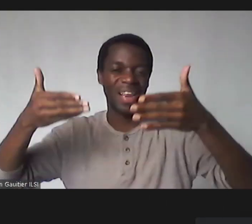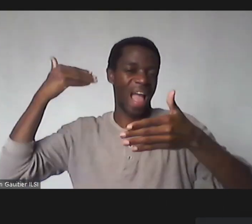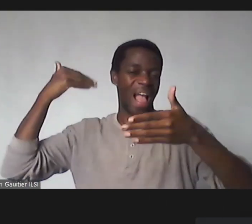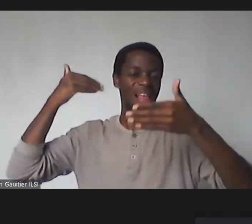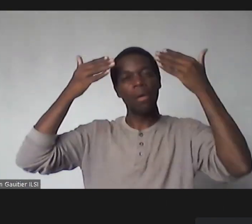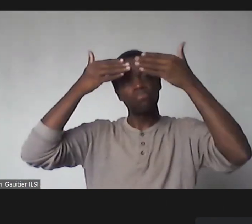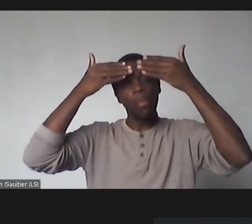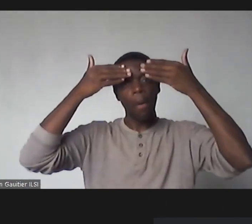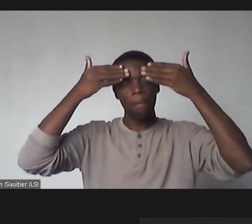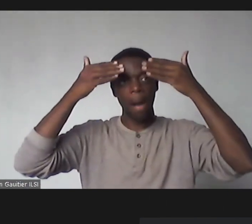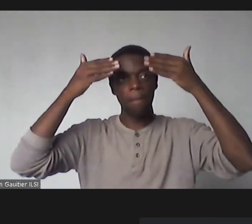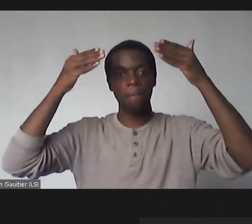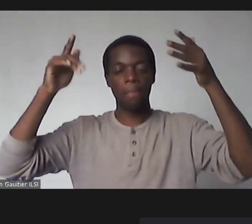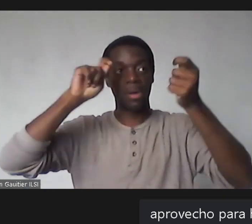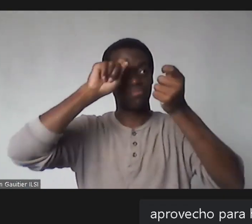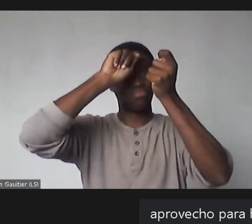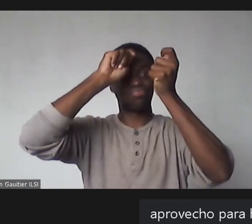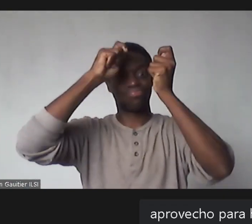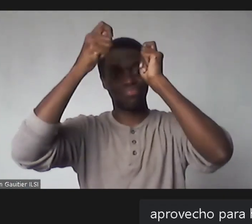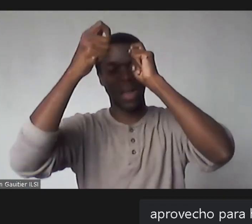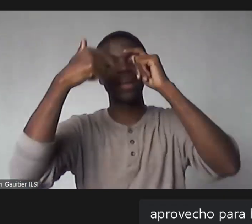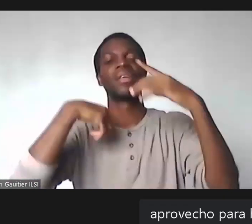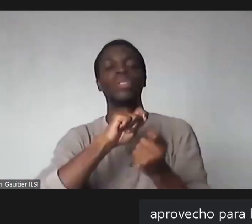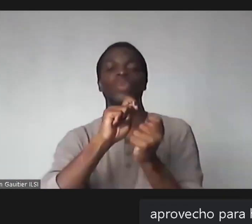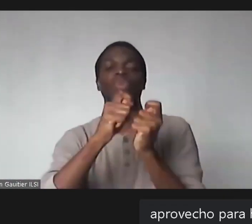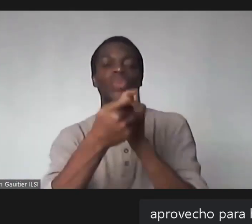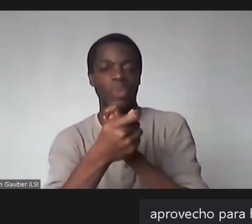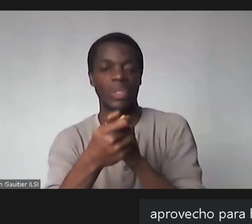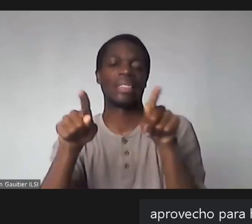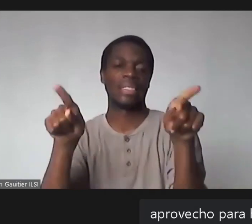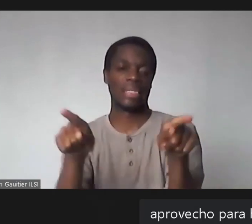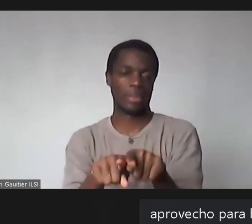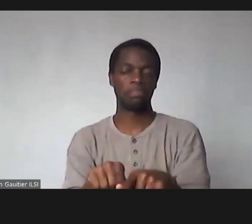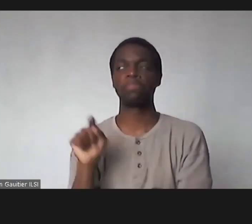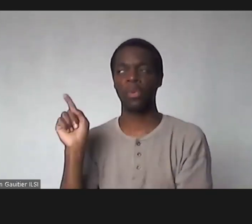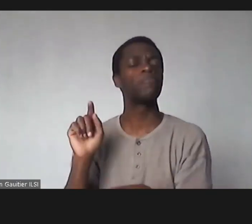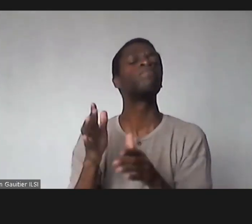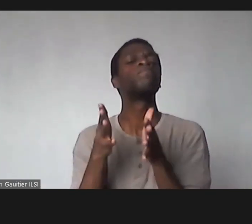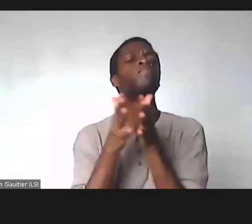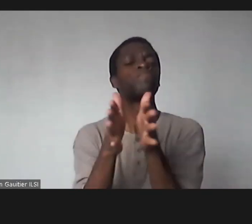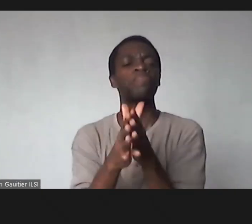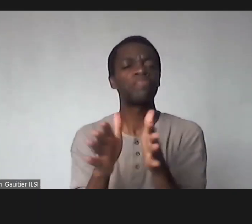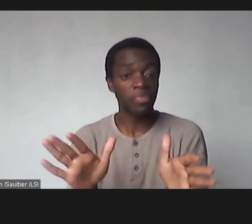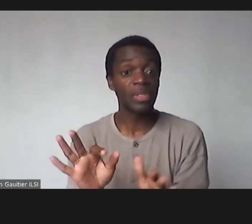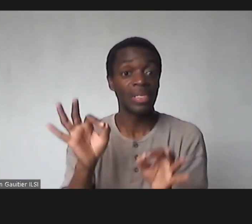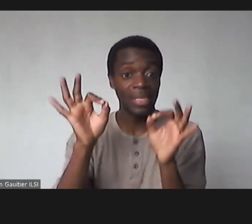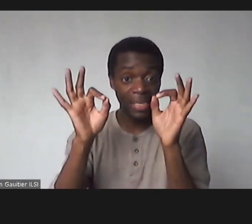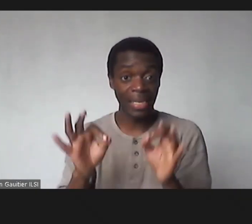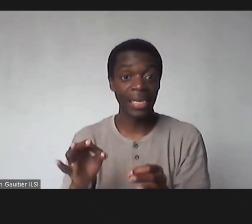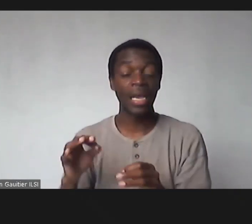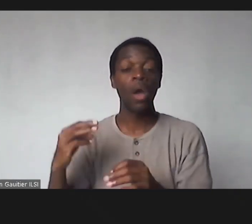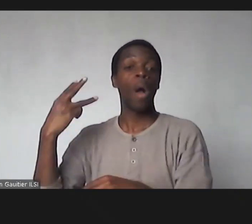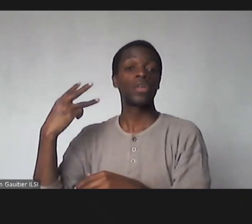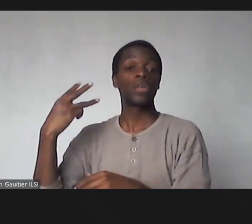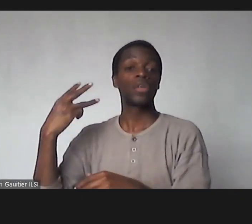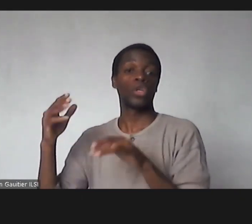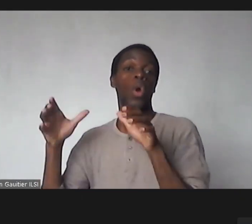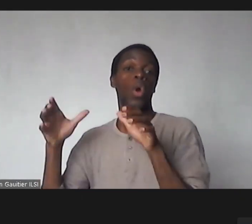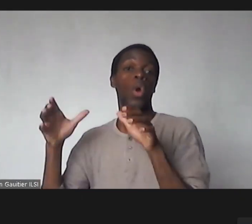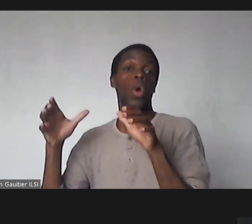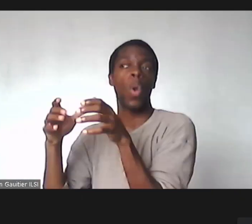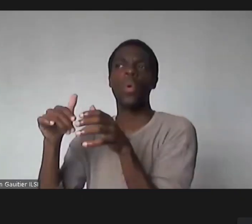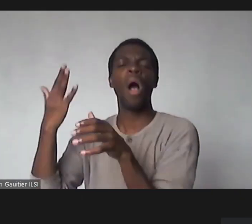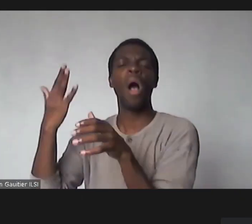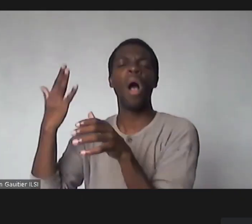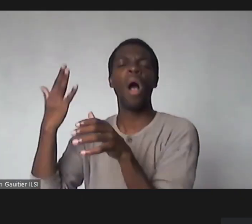también. Bien, el Ocean Group fue creado hace 20 años casi y tiene